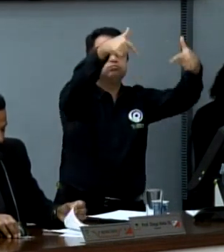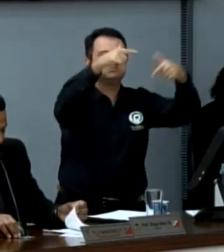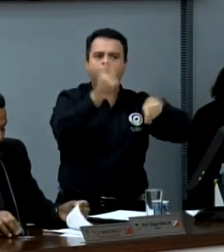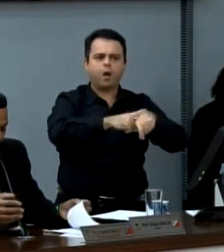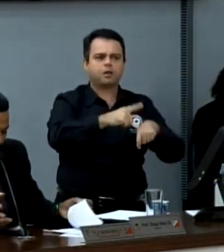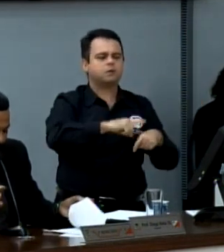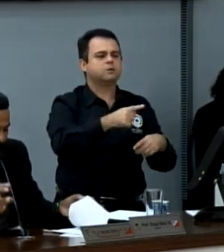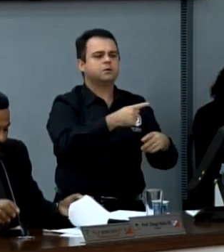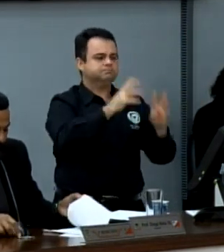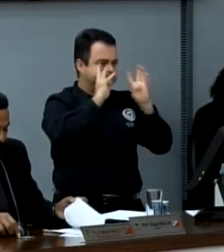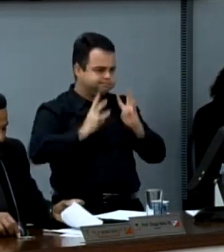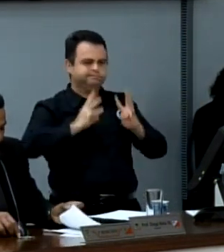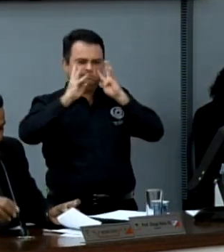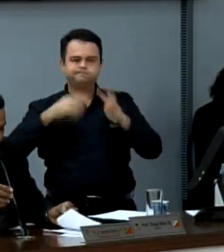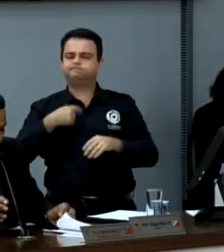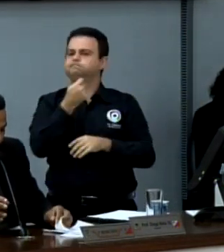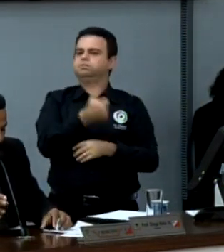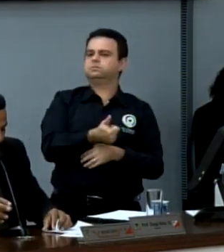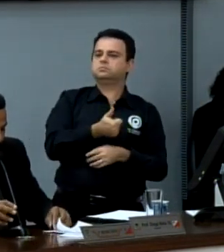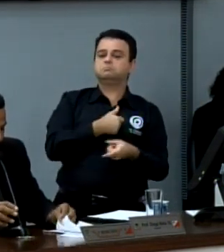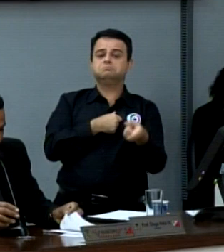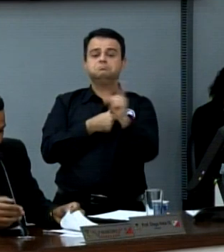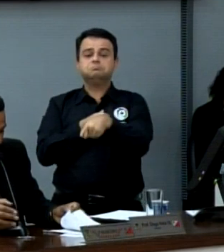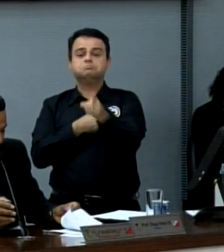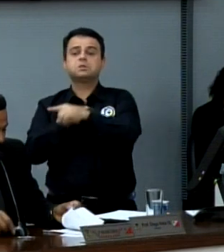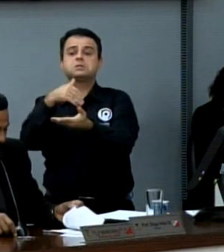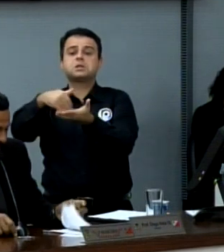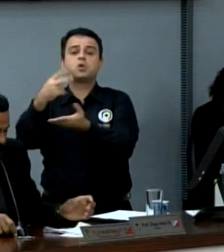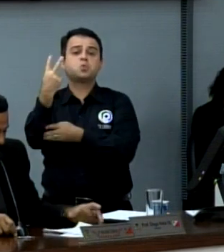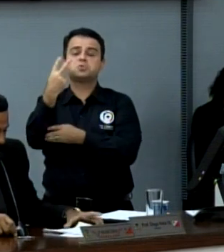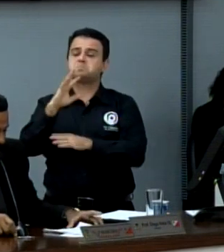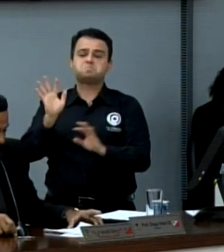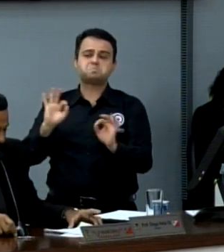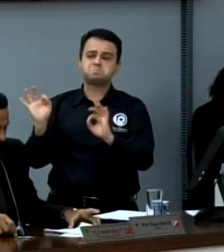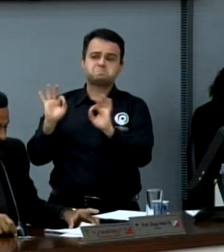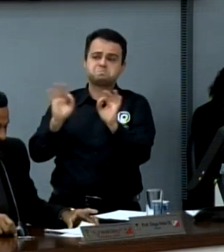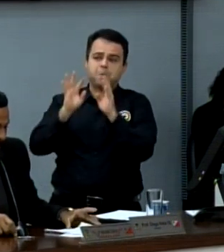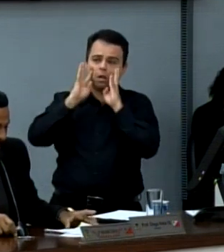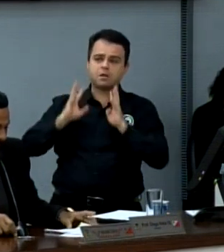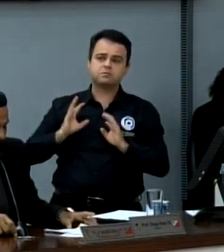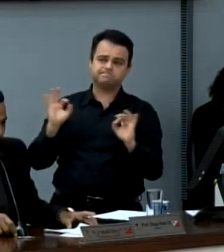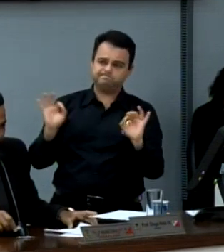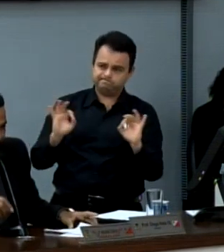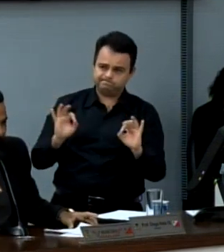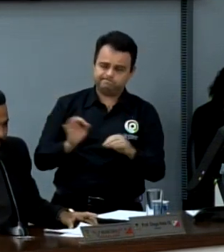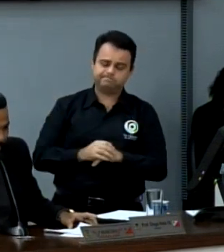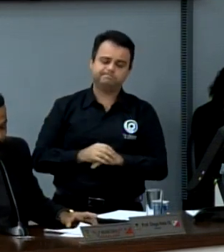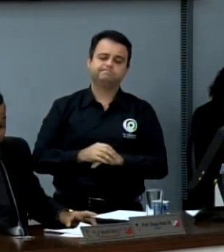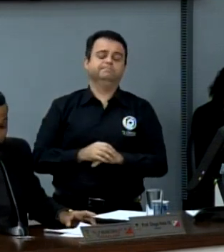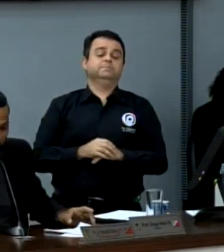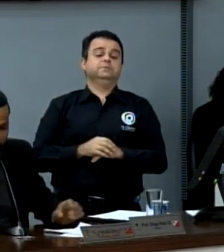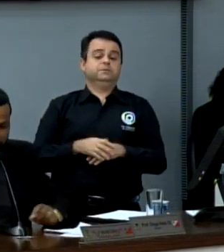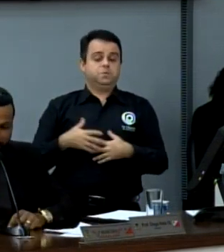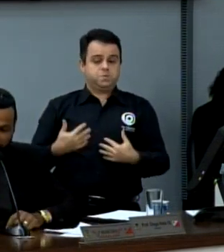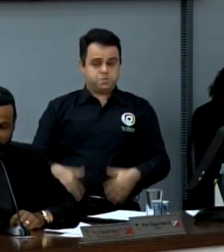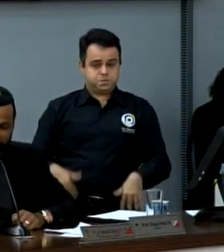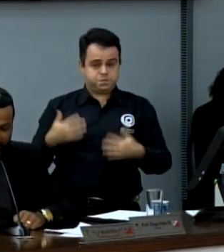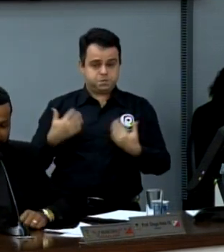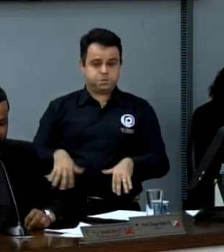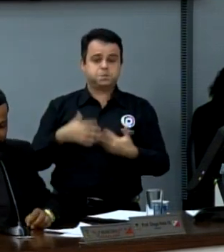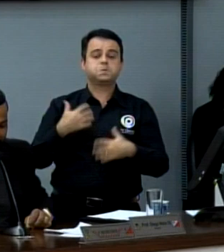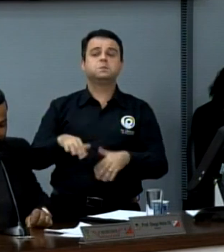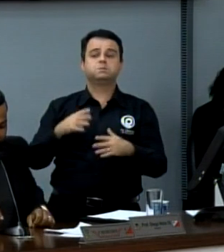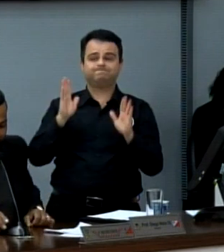rapidamente quero deixar um elogio para ter mais secretários que me atendem tão bem também mas é uma secretaria que nossa é muitas